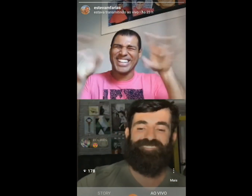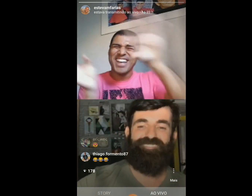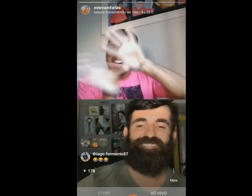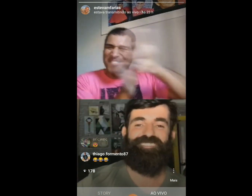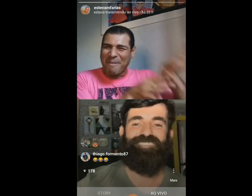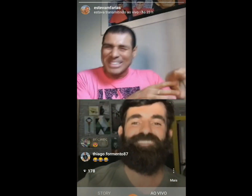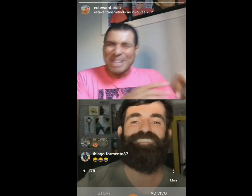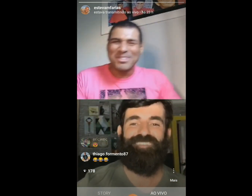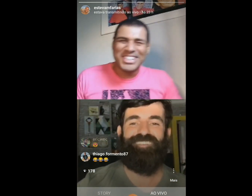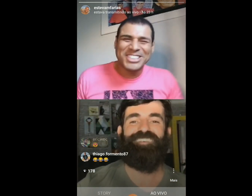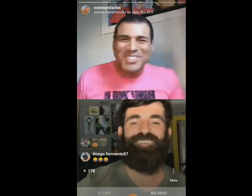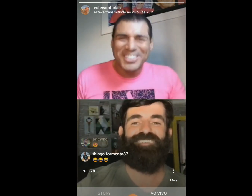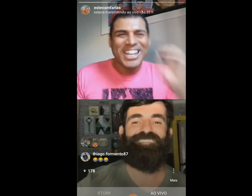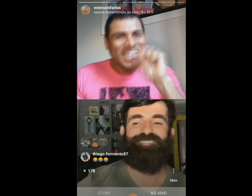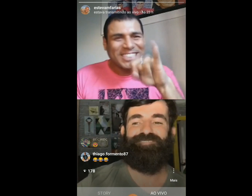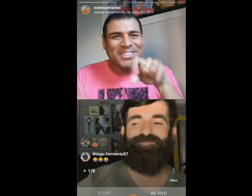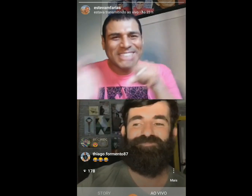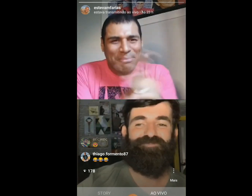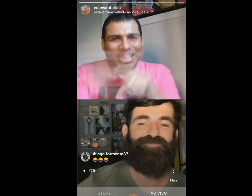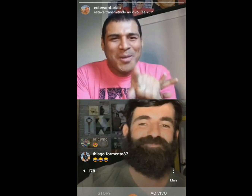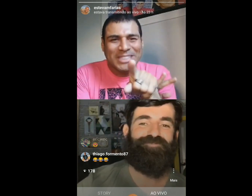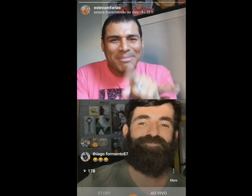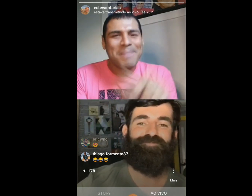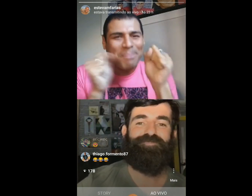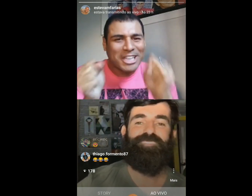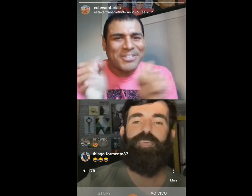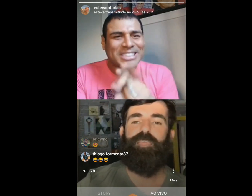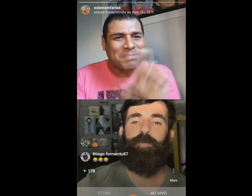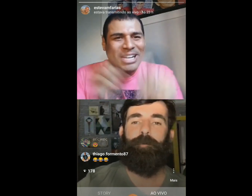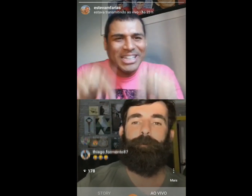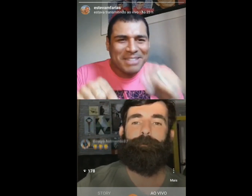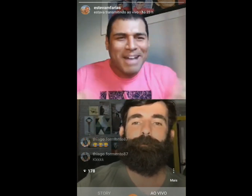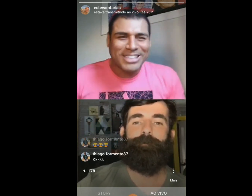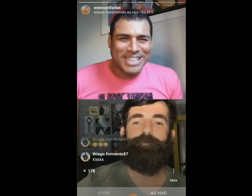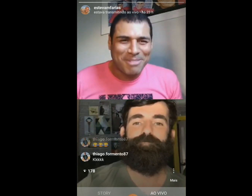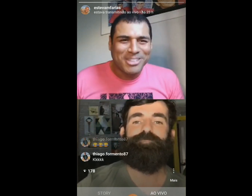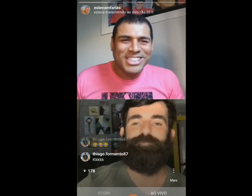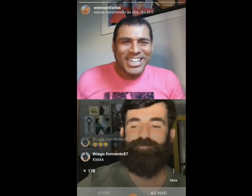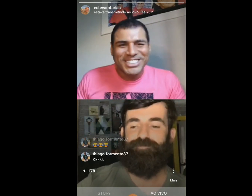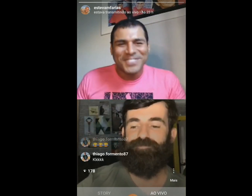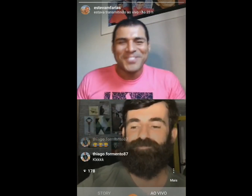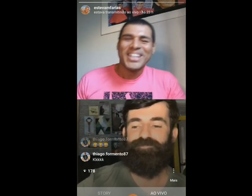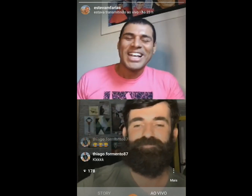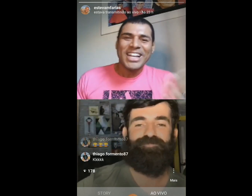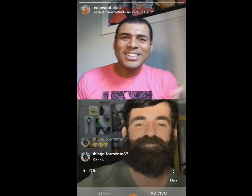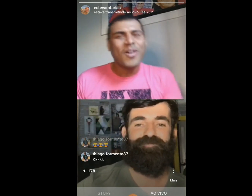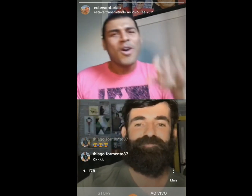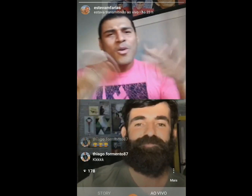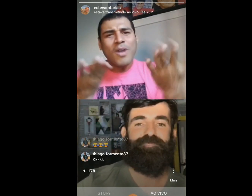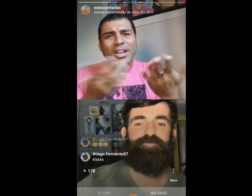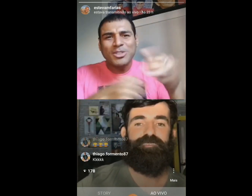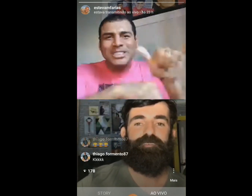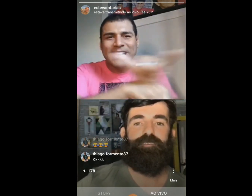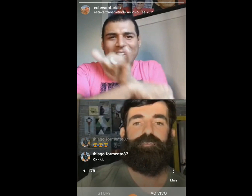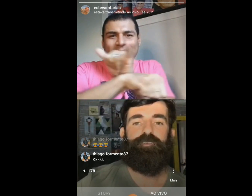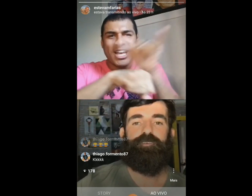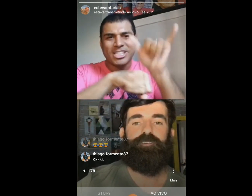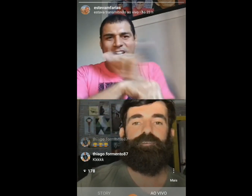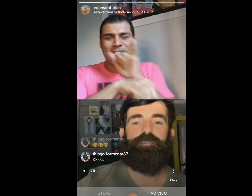Vamos passar para outro assunto. E se você tem pergunta também, pode fazer para ele aqui embaixo, tá bom, gente? Então, qual é a sua estratégia para